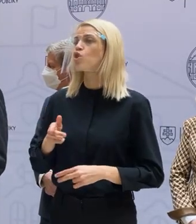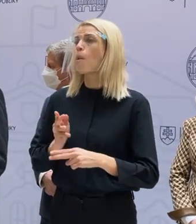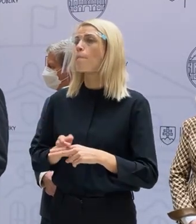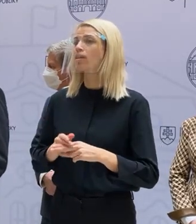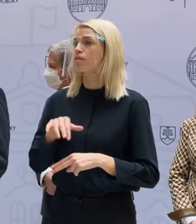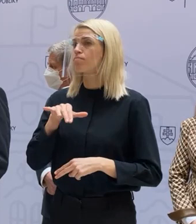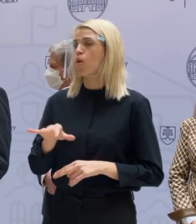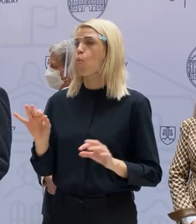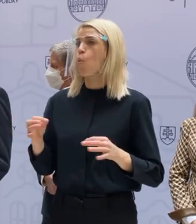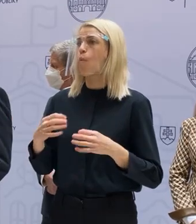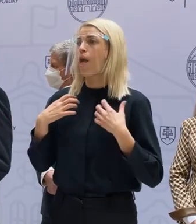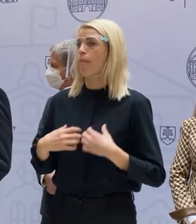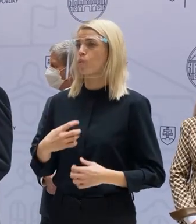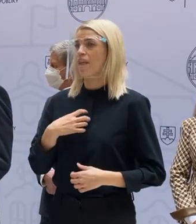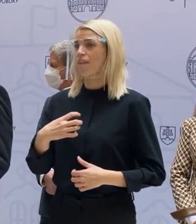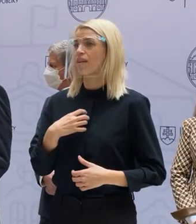umelej plúcnej ventilácii.